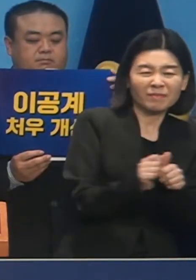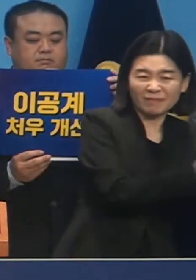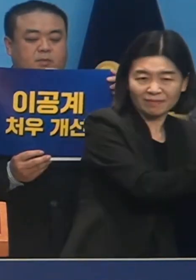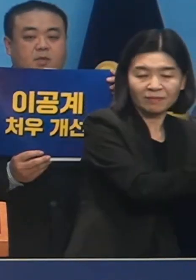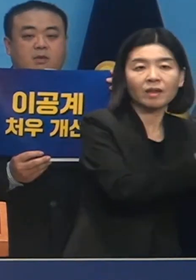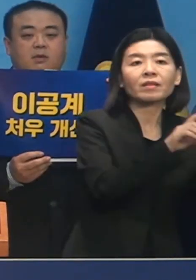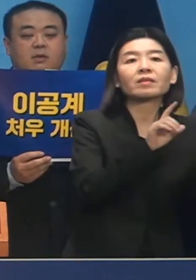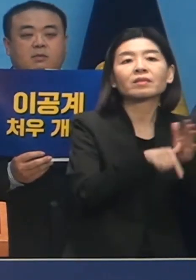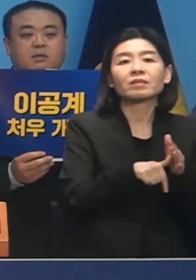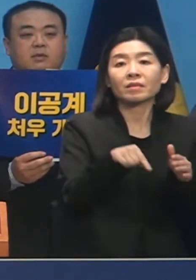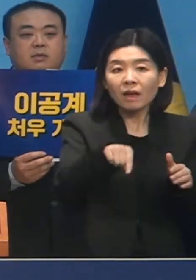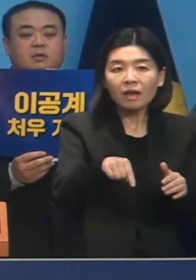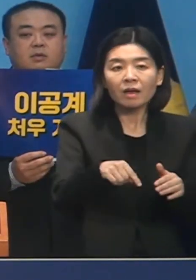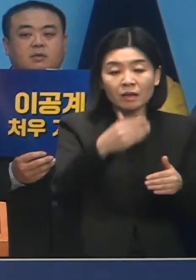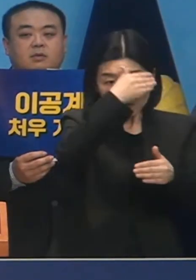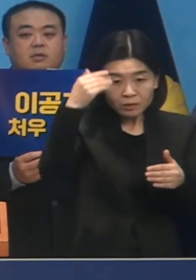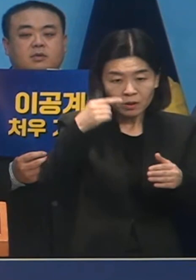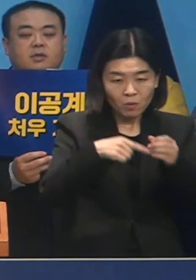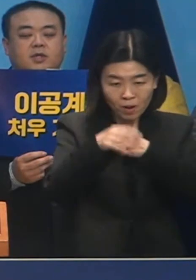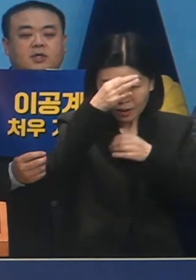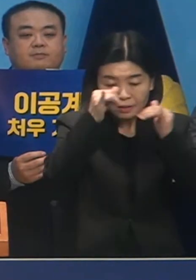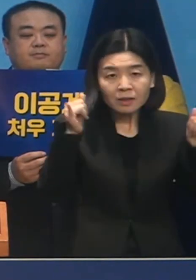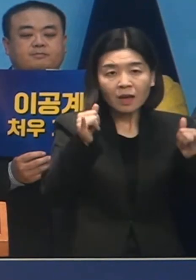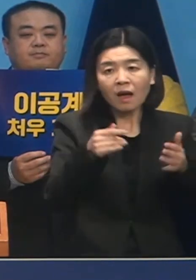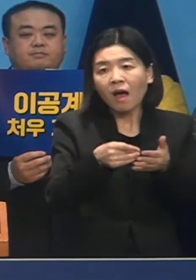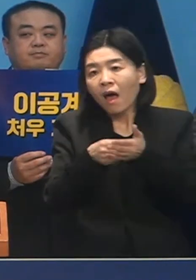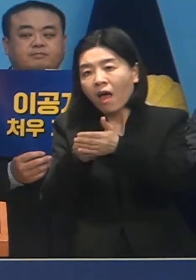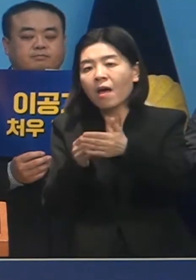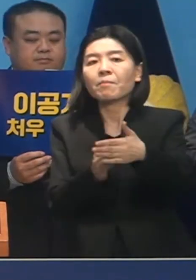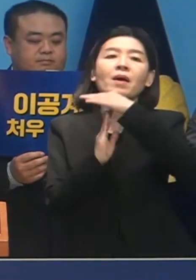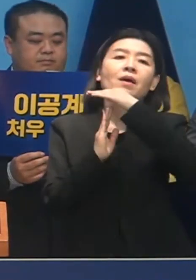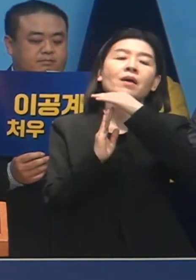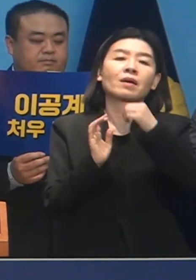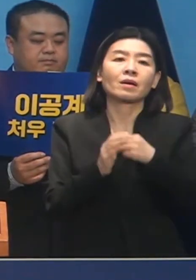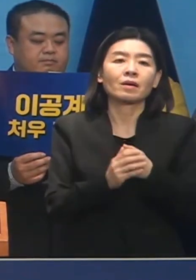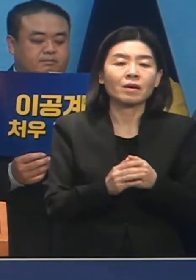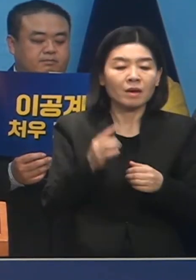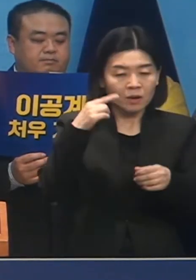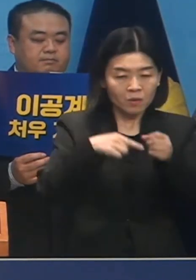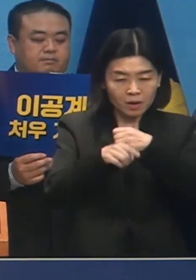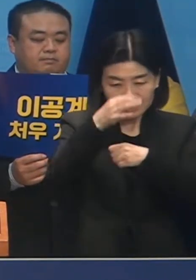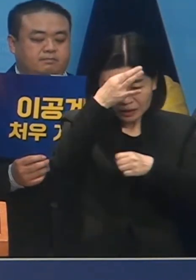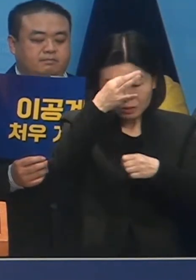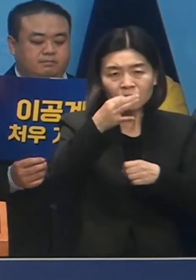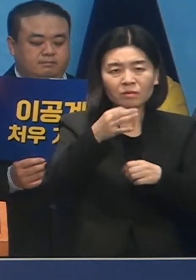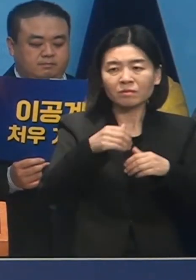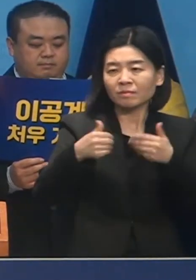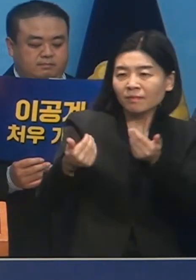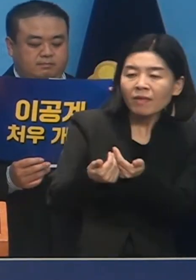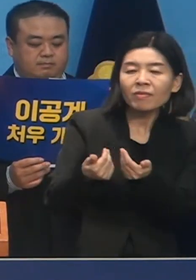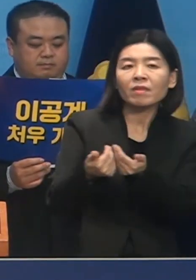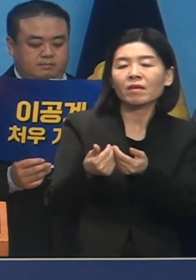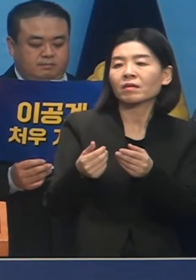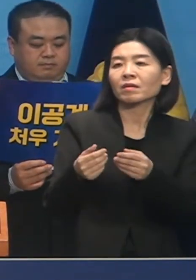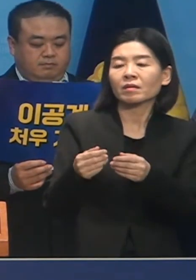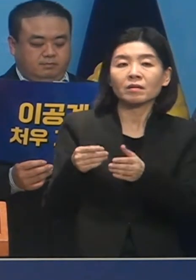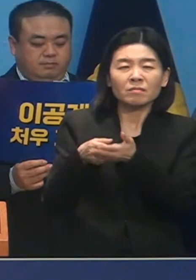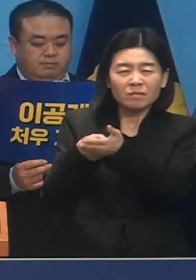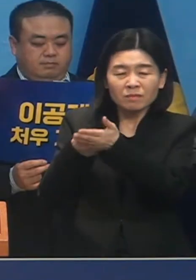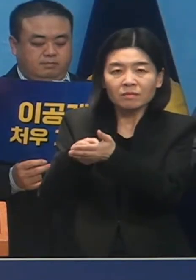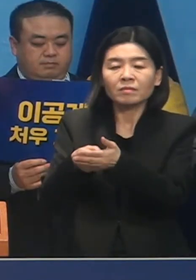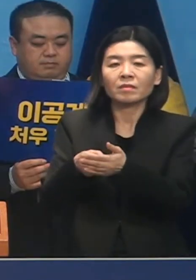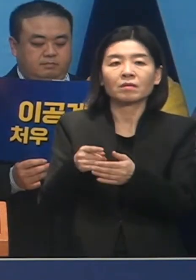청년 과학자들의 목소리가 전혀 반영되지 않았습니다. 과학기술계의 극심한 반대에도 불구하고